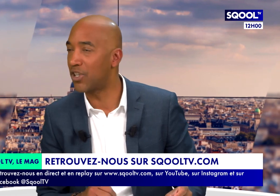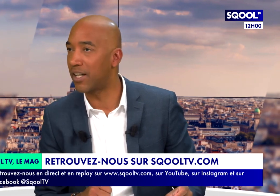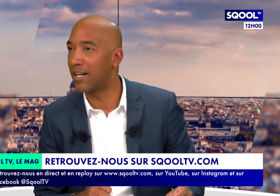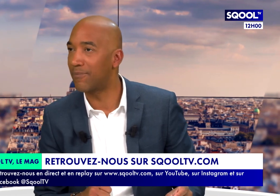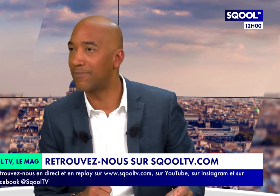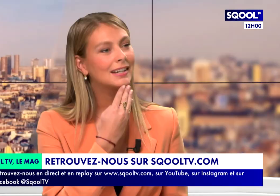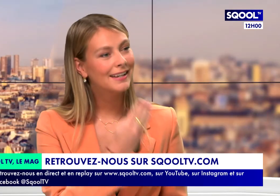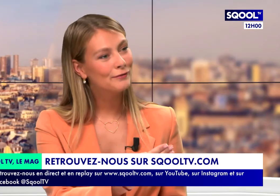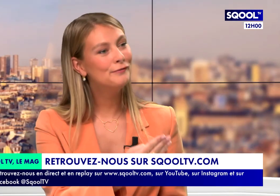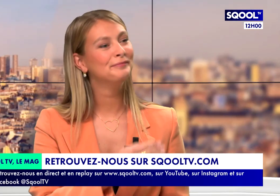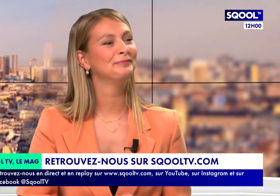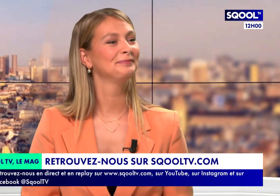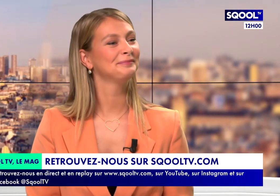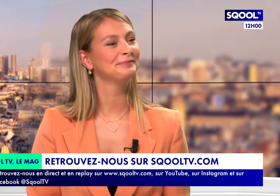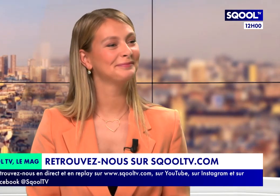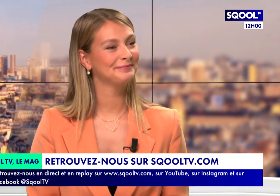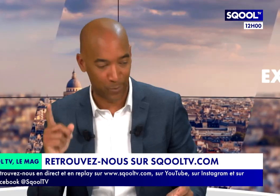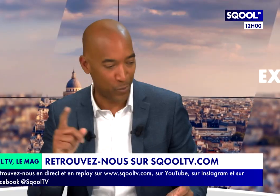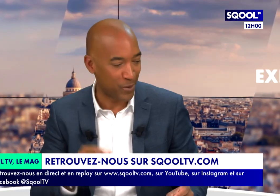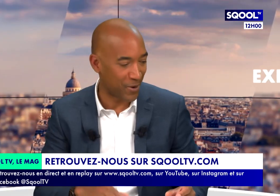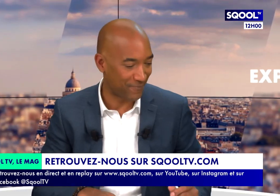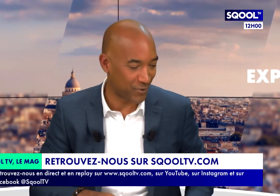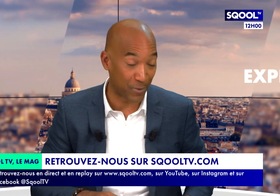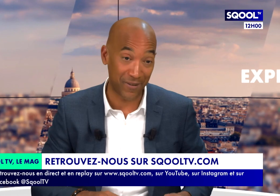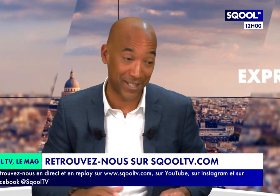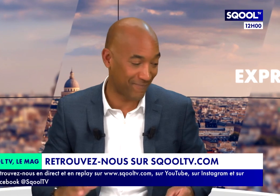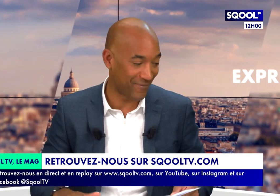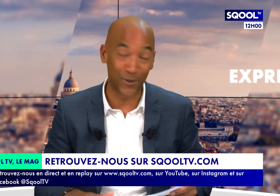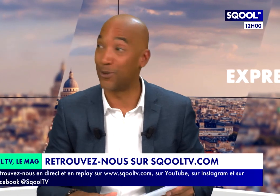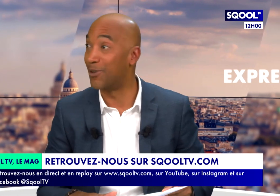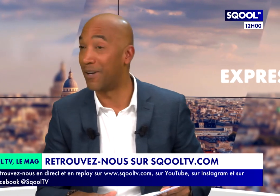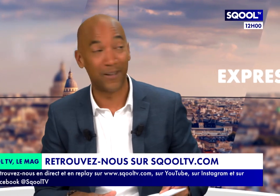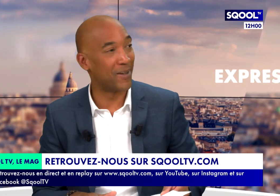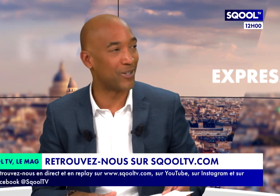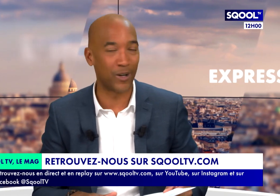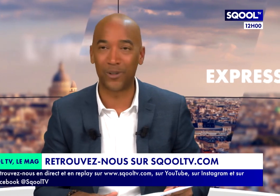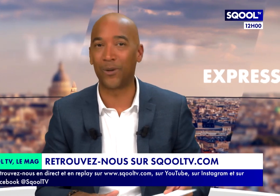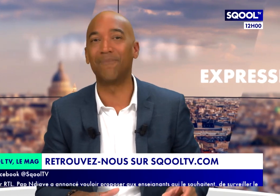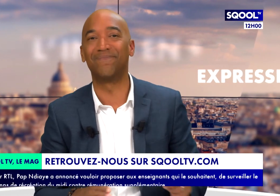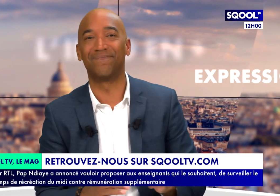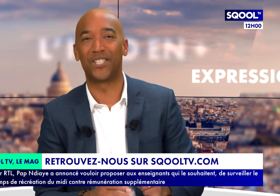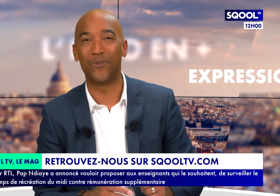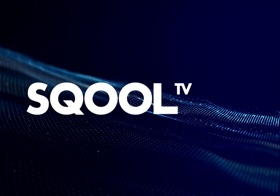chère Irina. – Merci à vous. – Vous l'avez bien fait, beaucoup mieux que moi. Vous vous prenez vite, on se retrouve demain. Merci encore à toutes les trois. Ciao. –